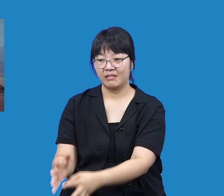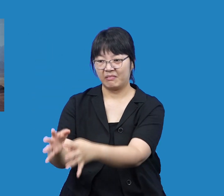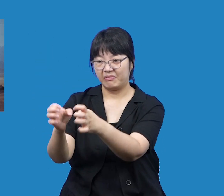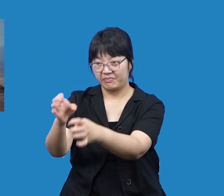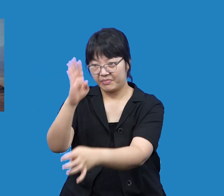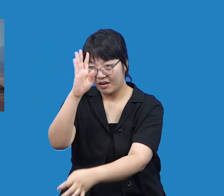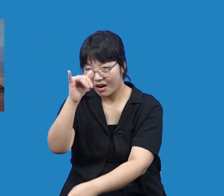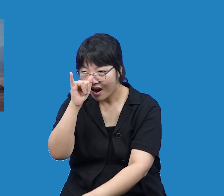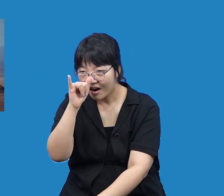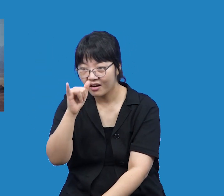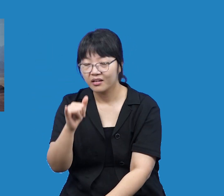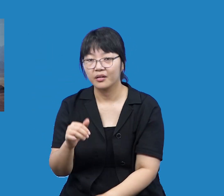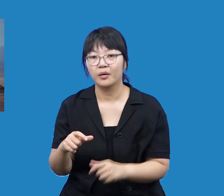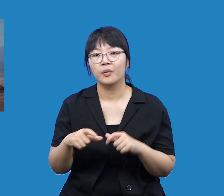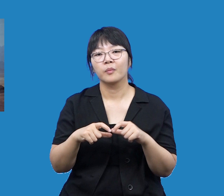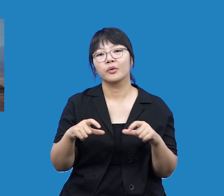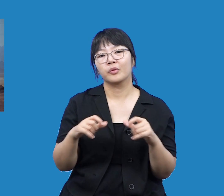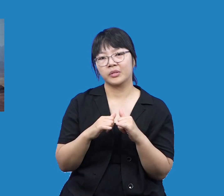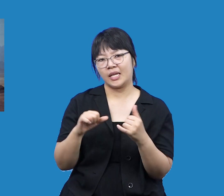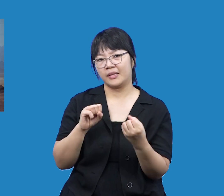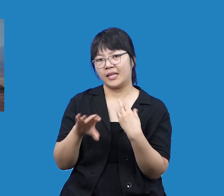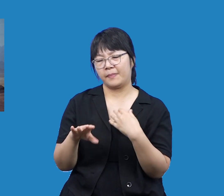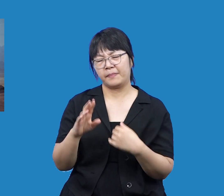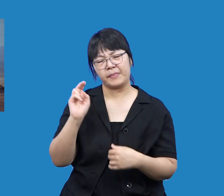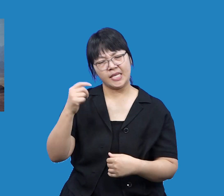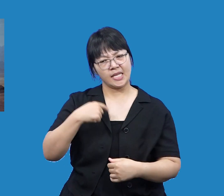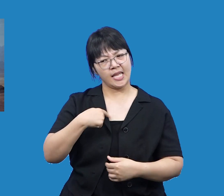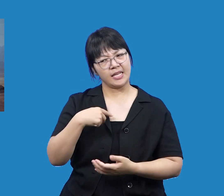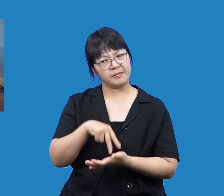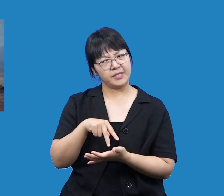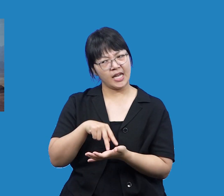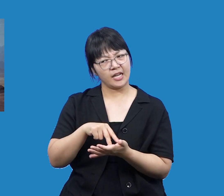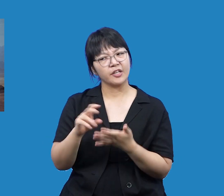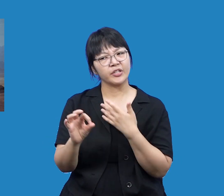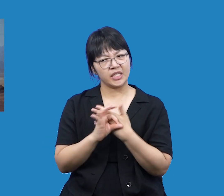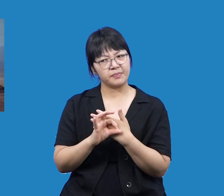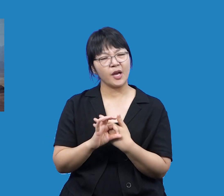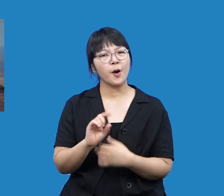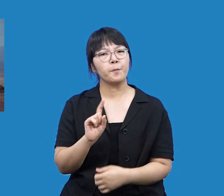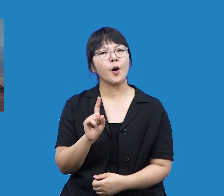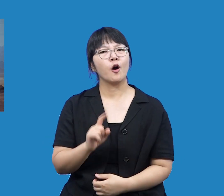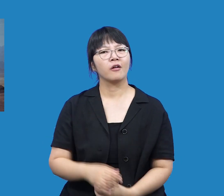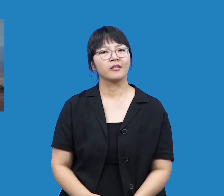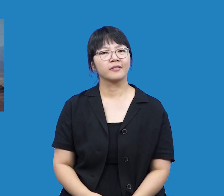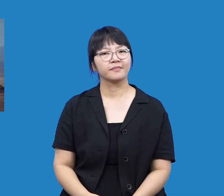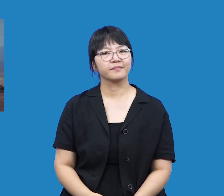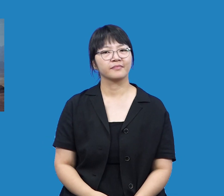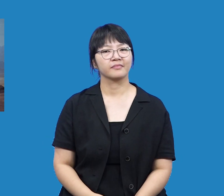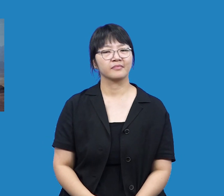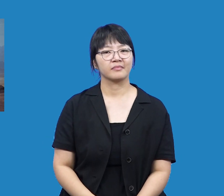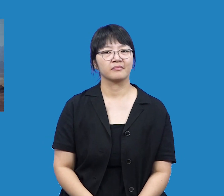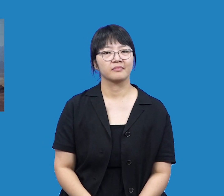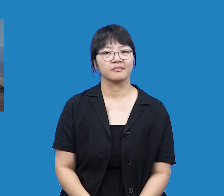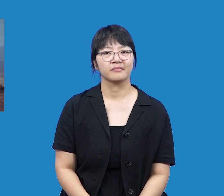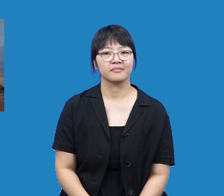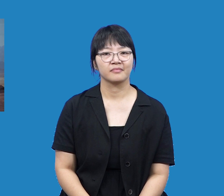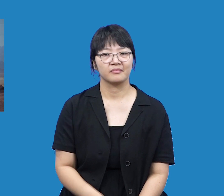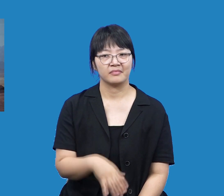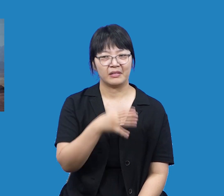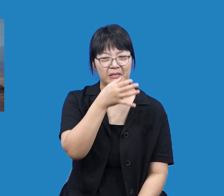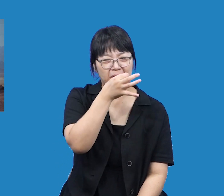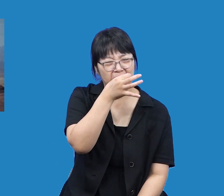반응은 어떨까요? 저 같으면, 저도 보통 사람이에요. 특별한 사람이 아니라 저 같으면 그랬을 거예요.